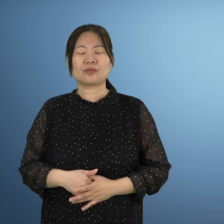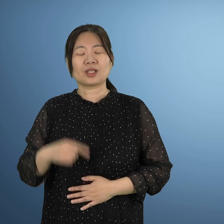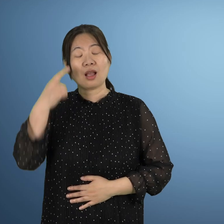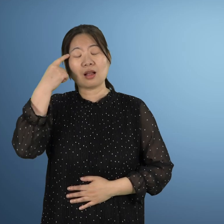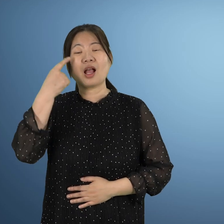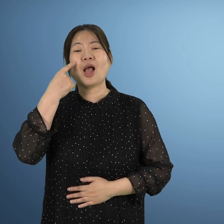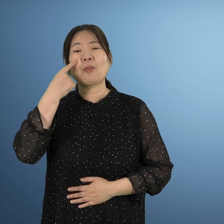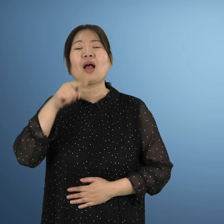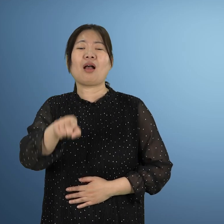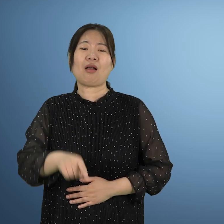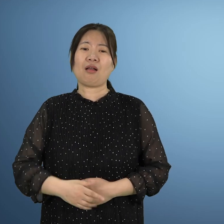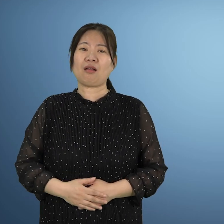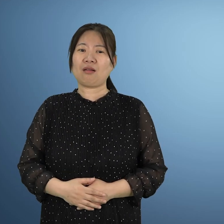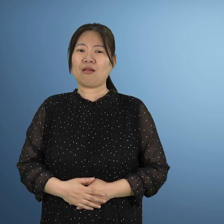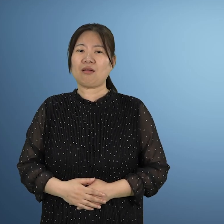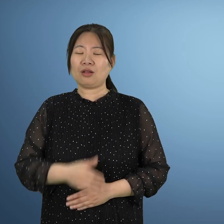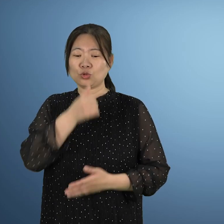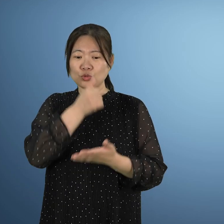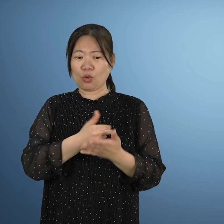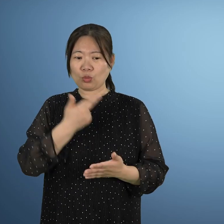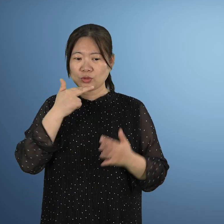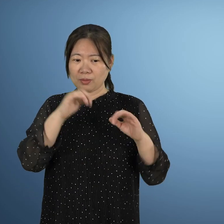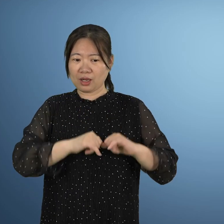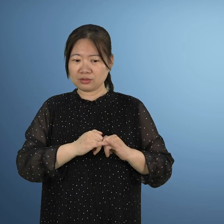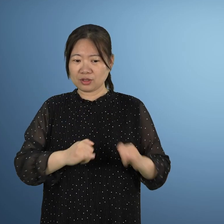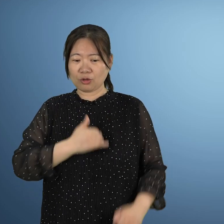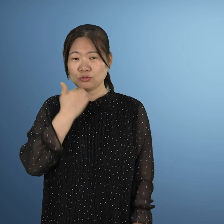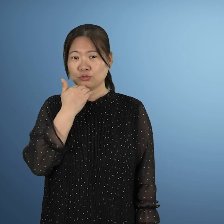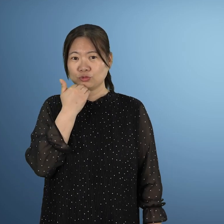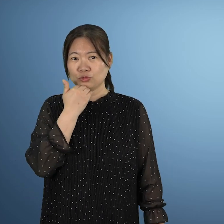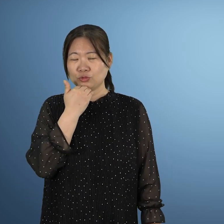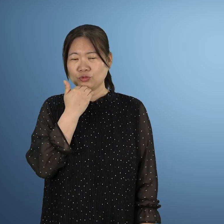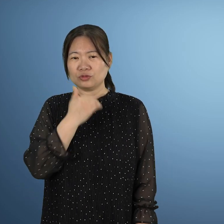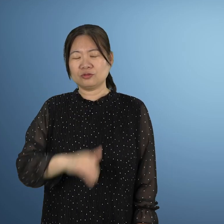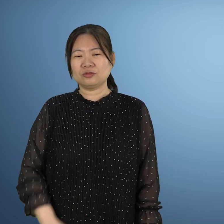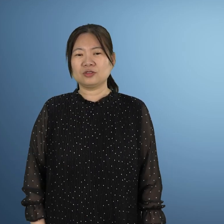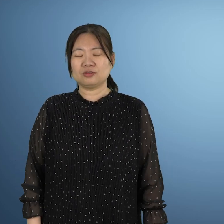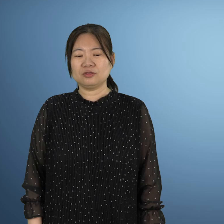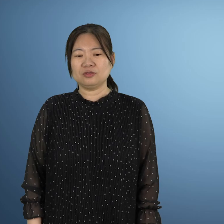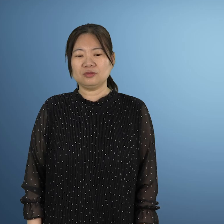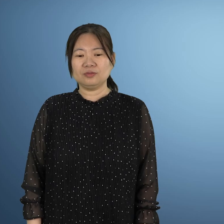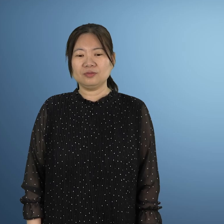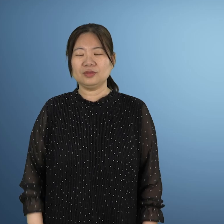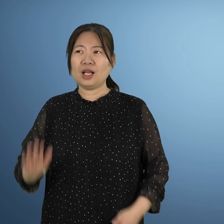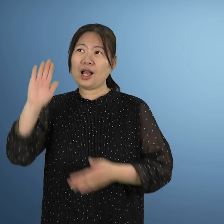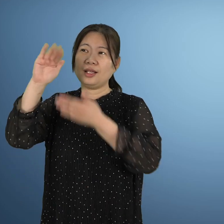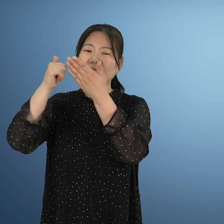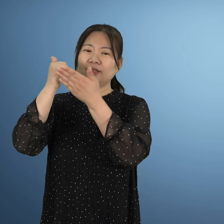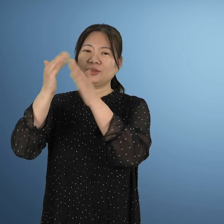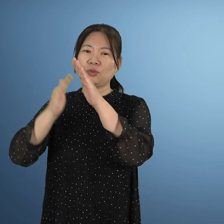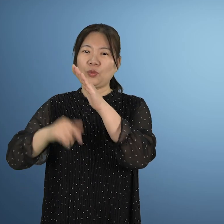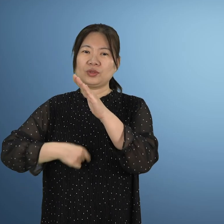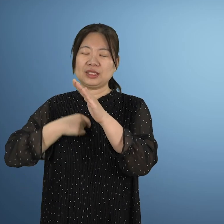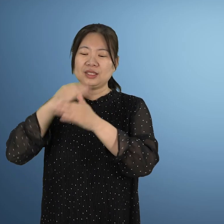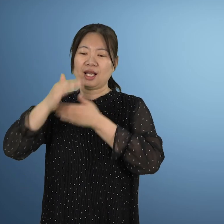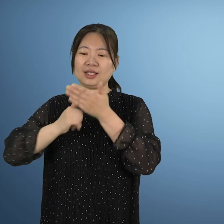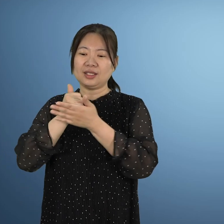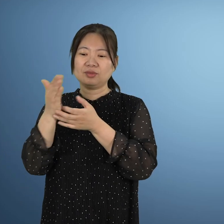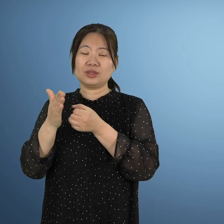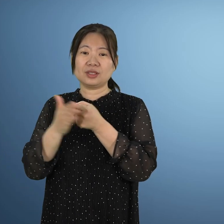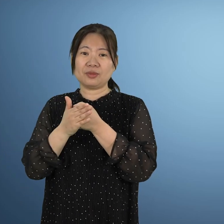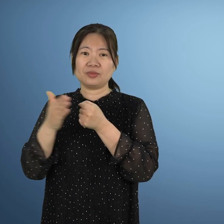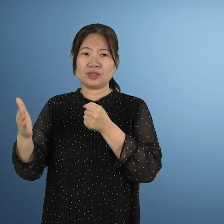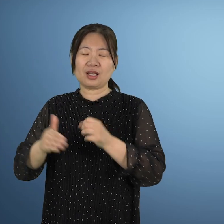생각하여 보라. 죄 없이 망한 자가 누구인가? 그러니까 하나님은 공의로운